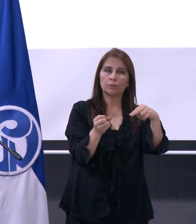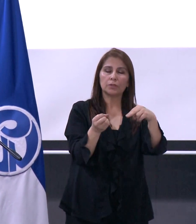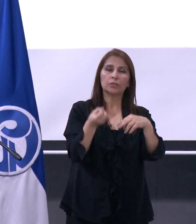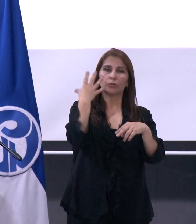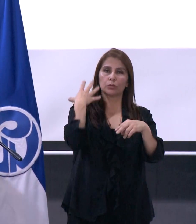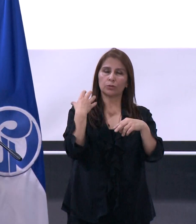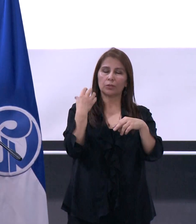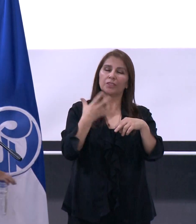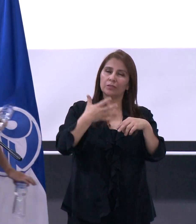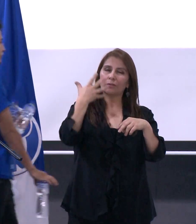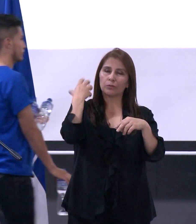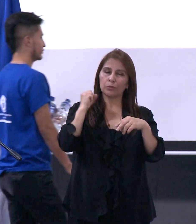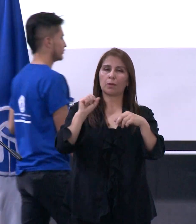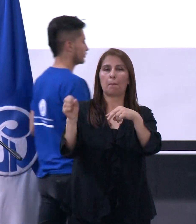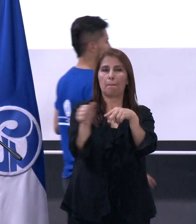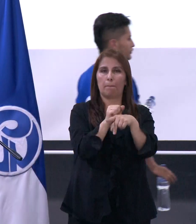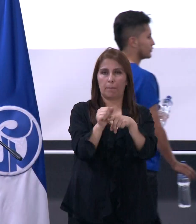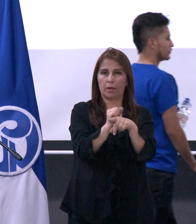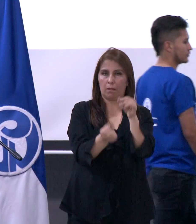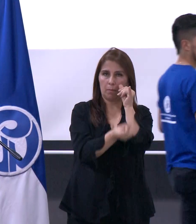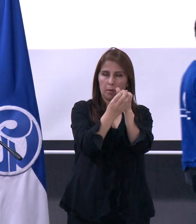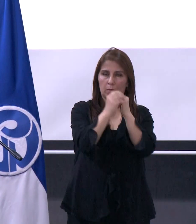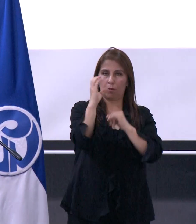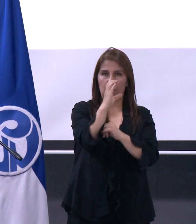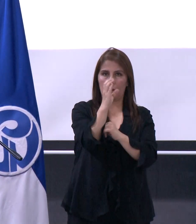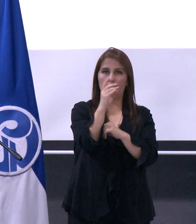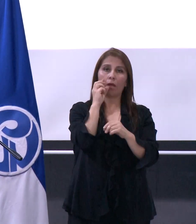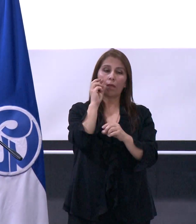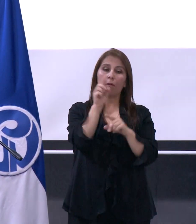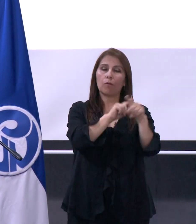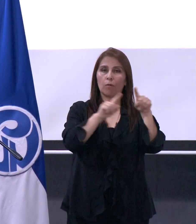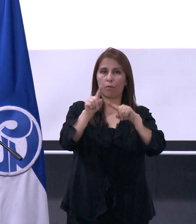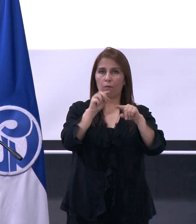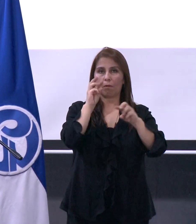y coordina el museo pedagógico colombiano